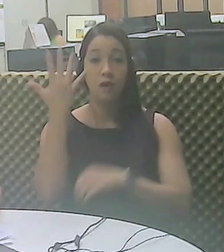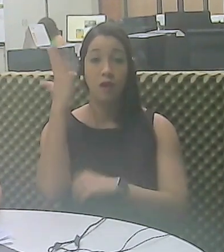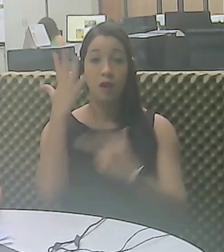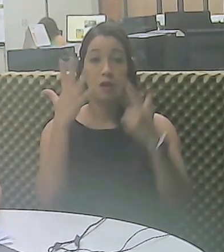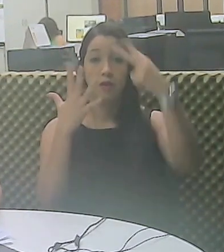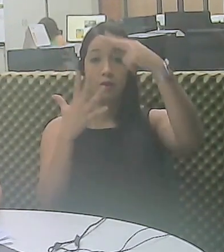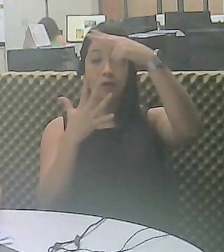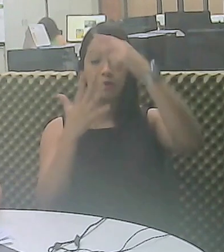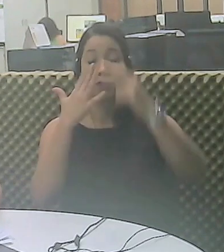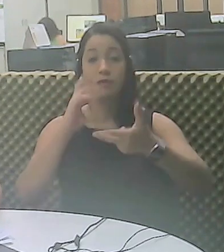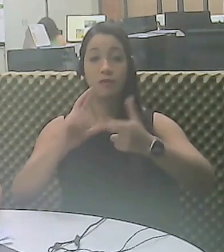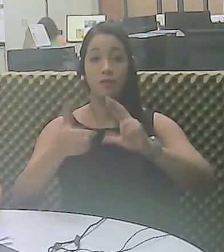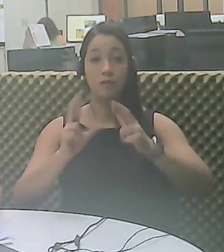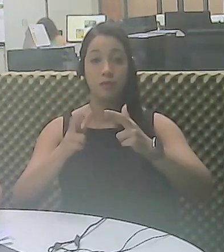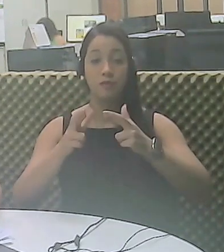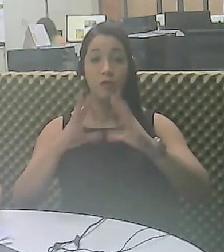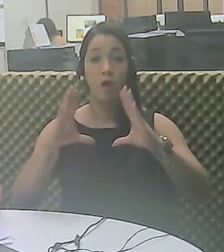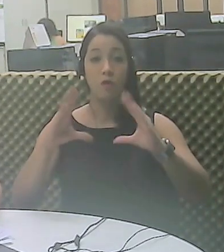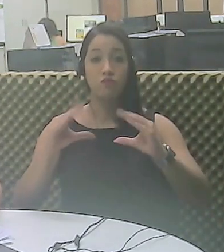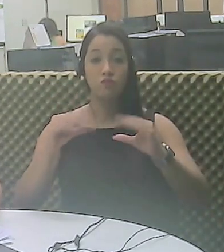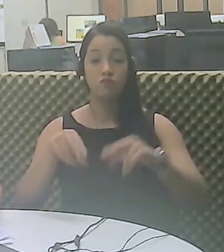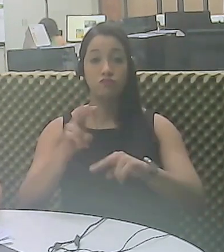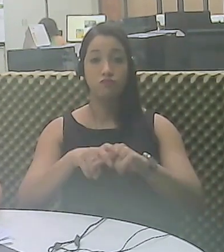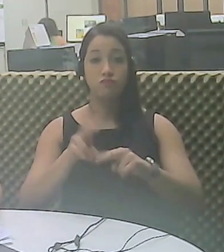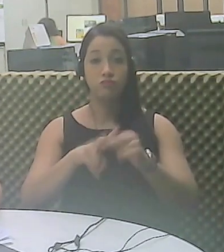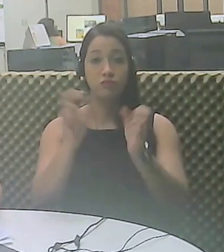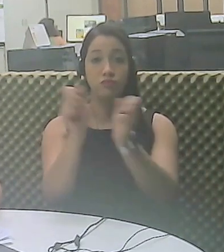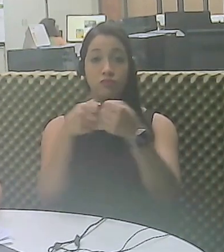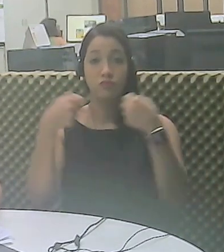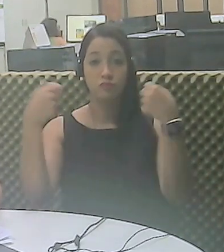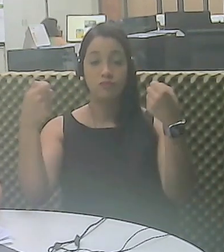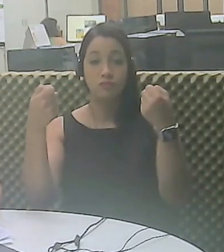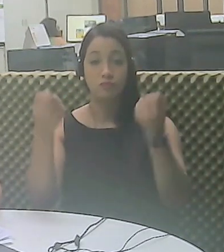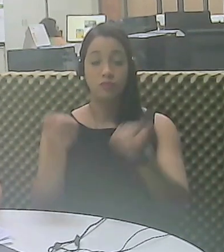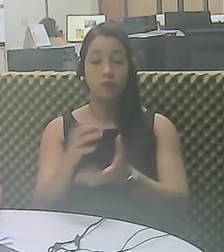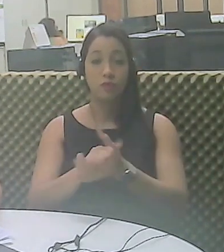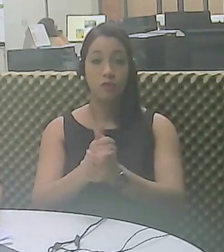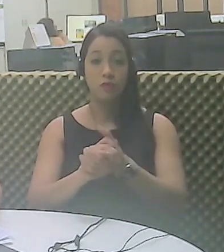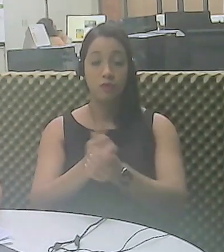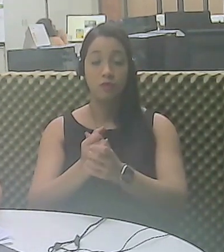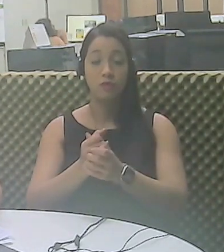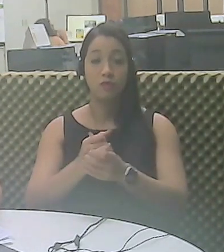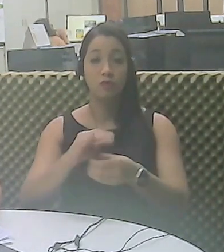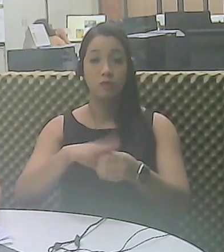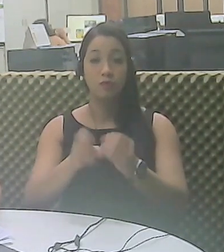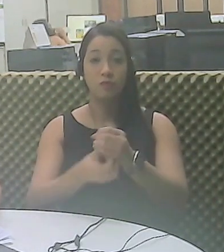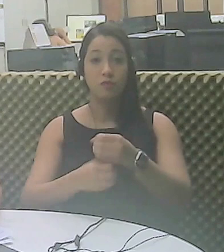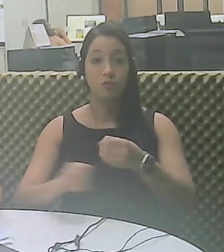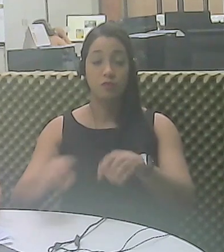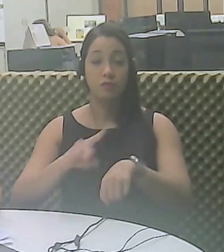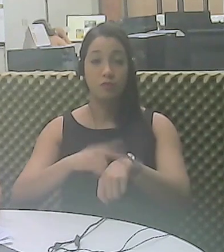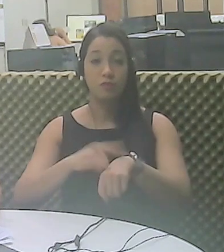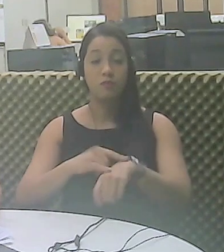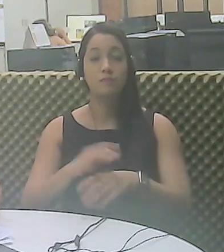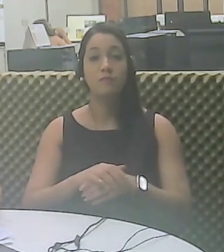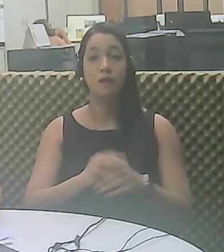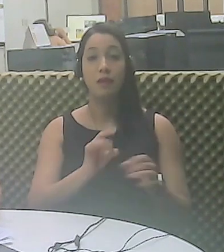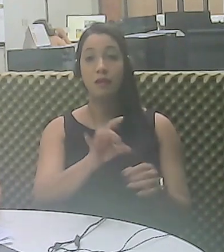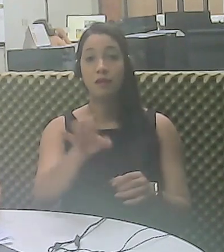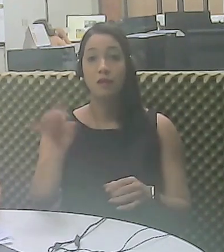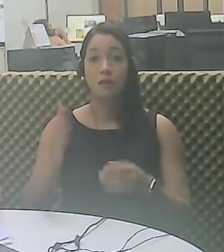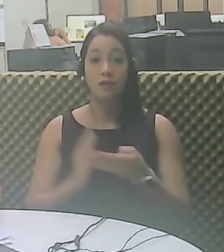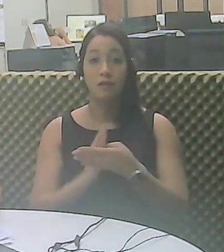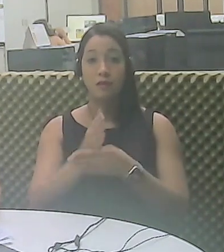árvores, recicláveis, sofás, armários, pias e vaso sanitário. Na entrada de cada ecoponto,